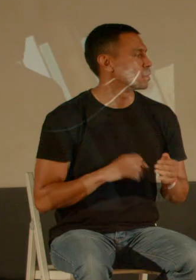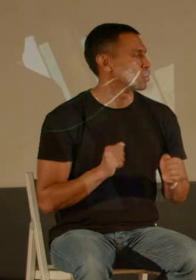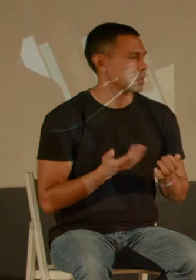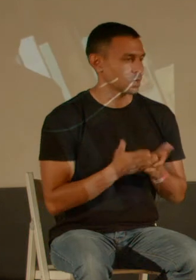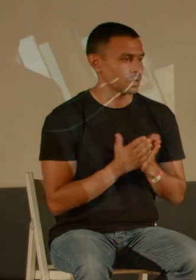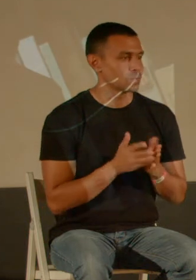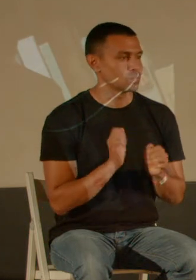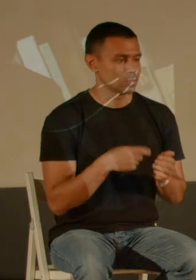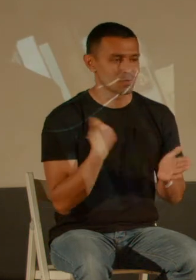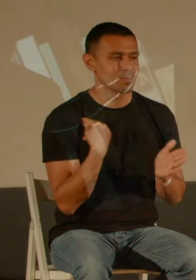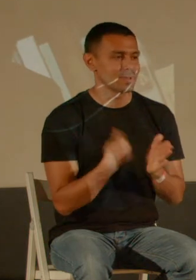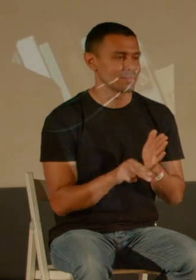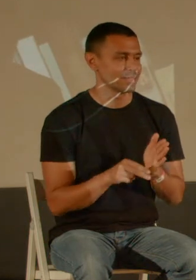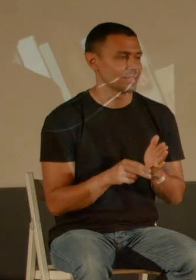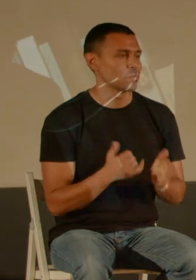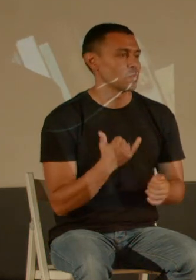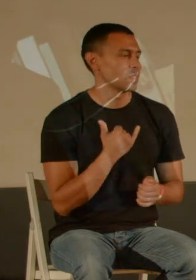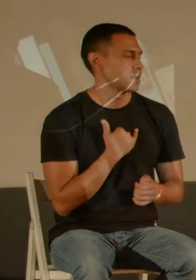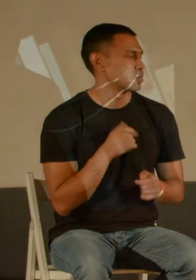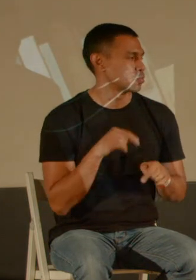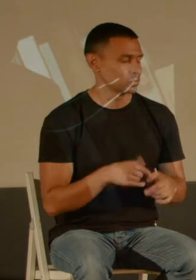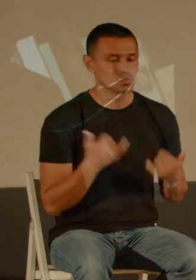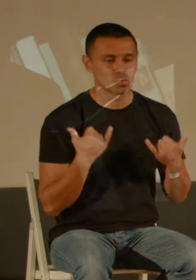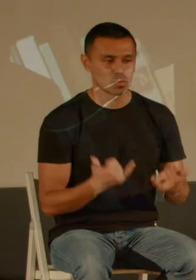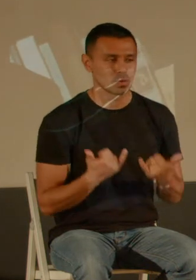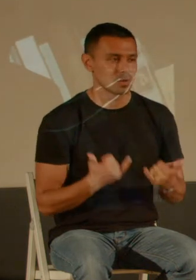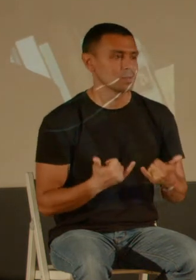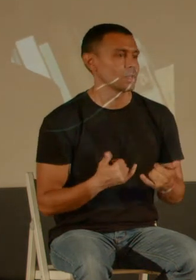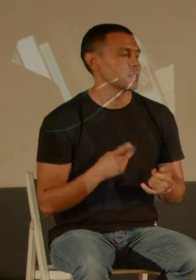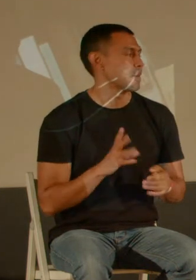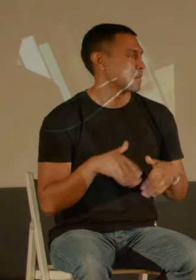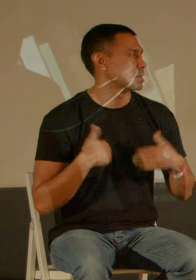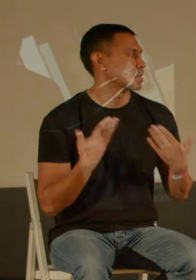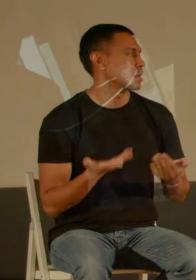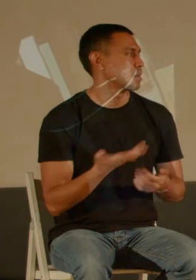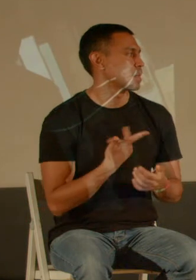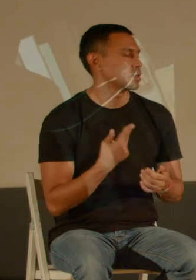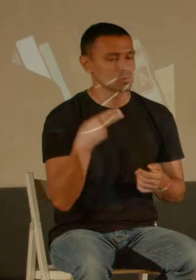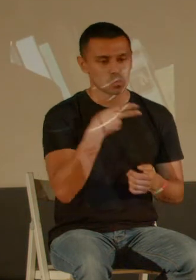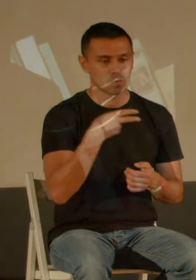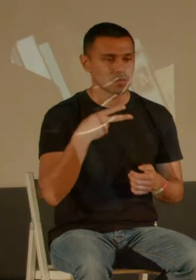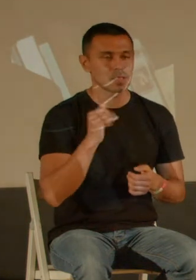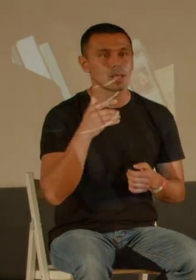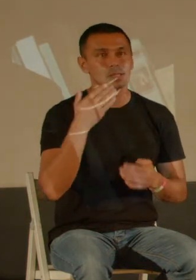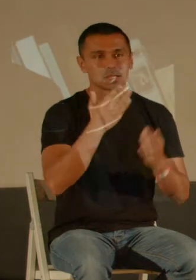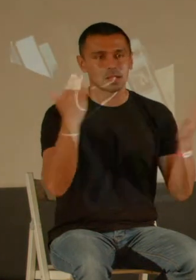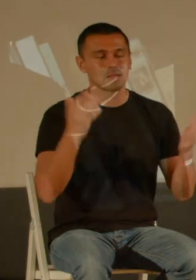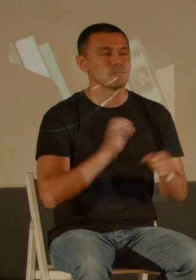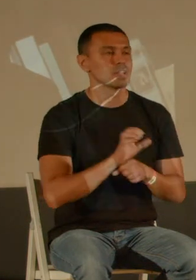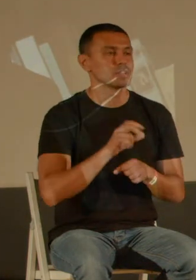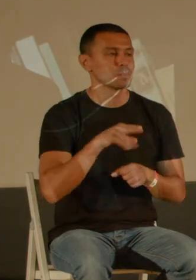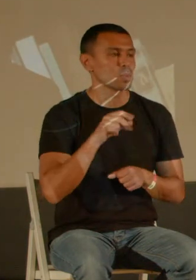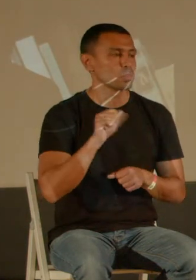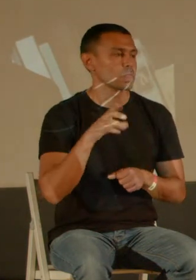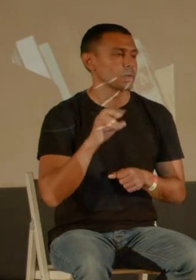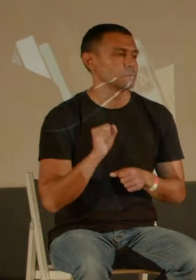Можна, книжку, звісно, можна придбати. В нас тут сьогодні на презентації на 2-му поверсі на стенді видавництва «Пабло».